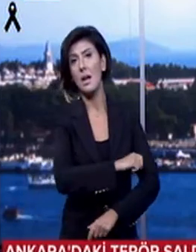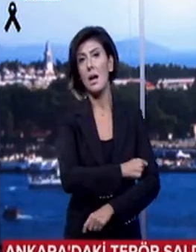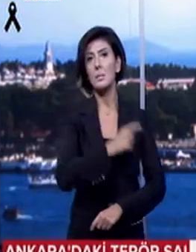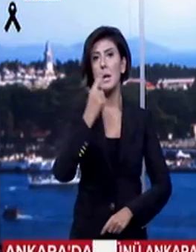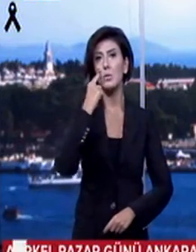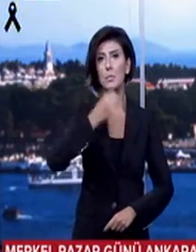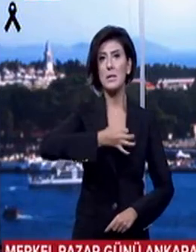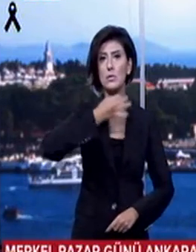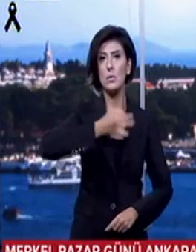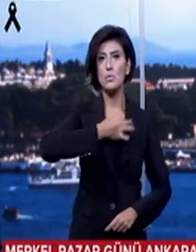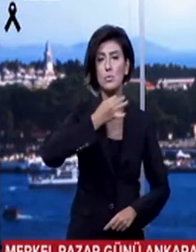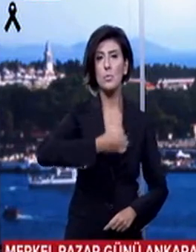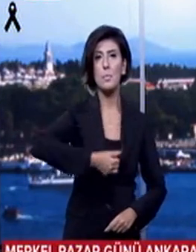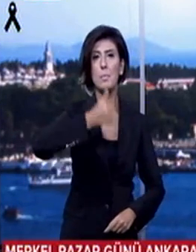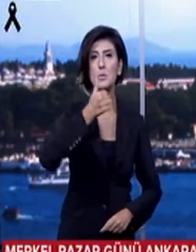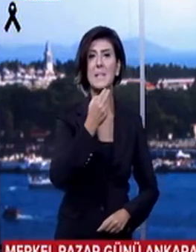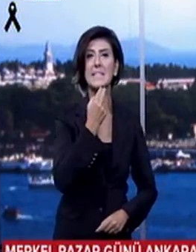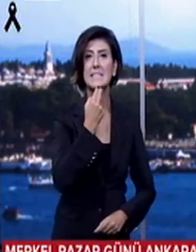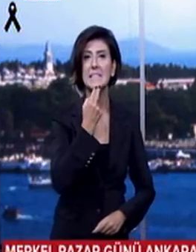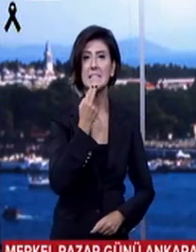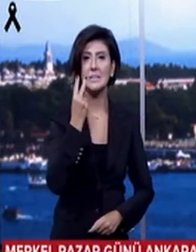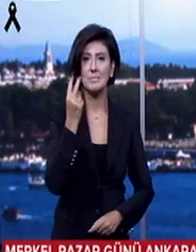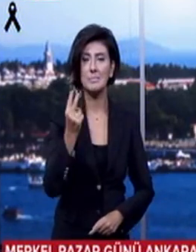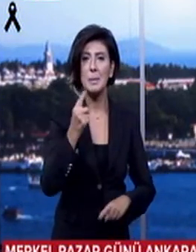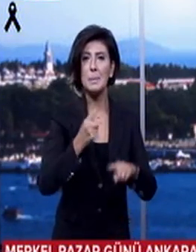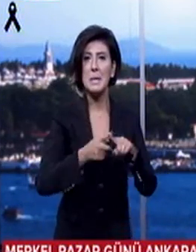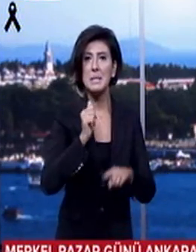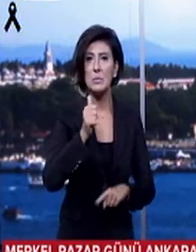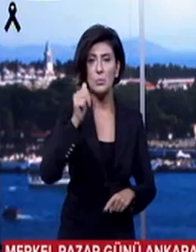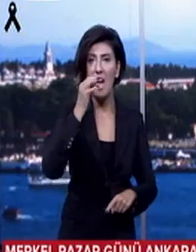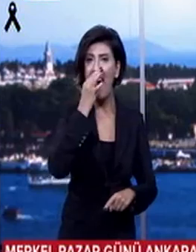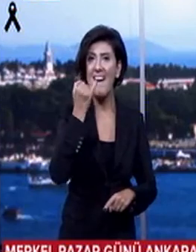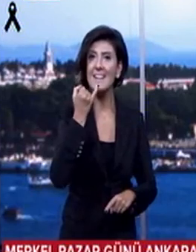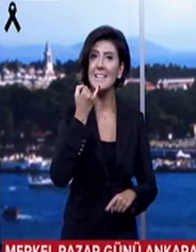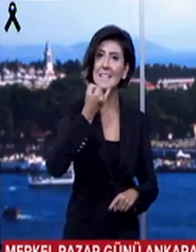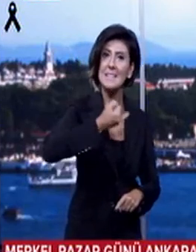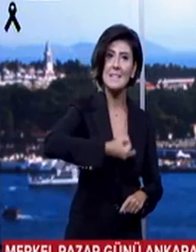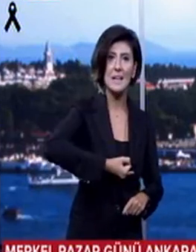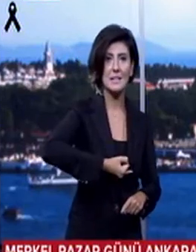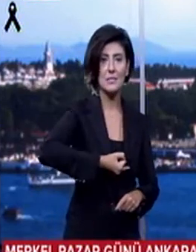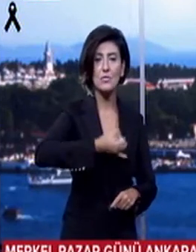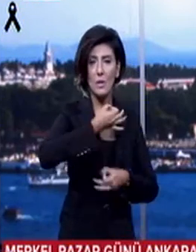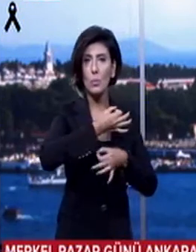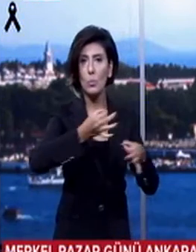Almanya hükümet sözcüsü, Başbakan Angela Merkel'in pazar günü Ankara'yı ziyaret edeceğini